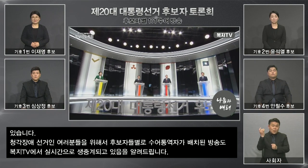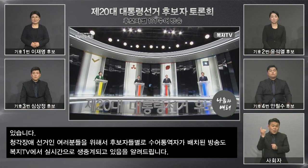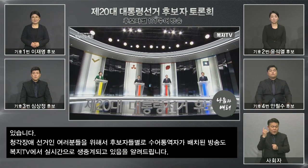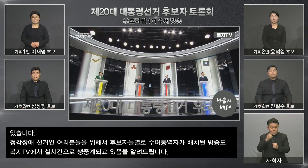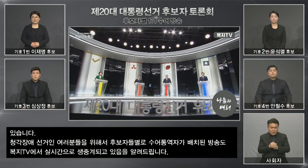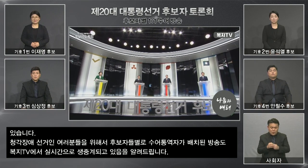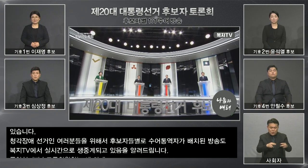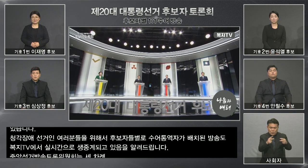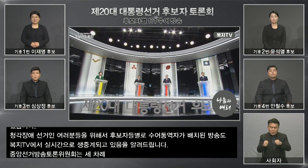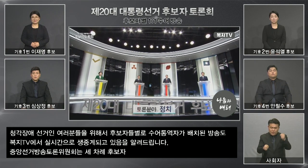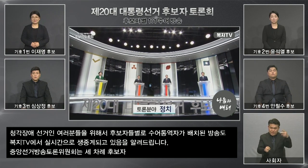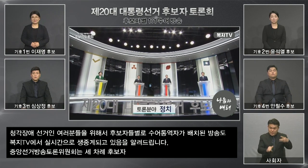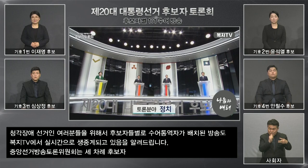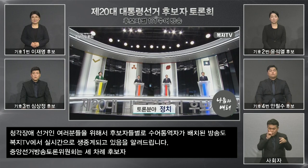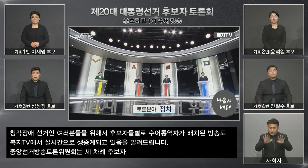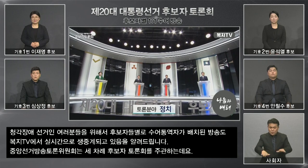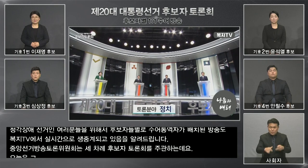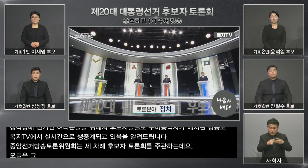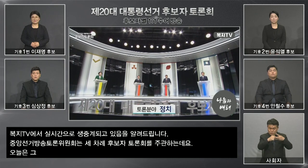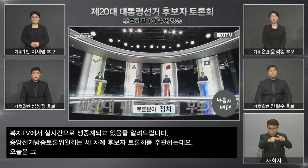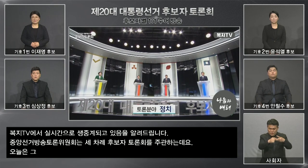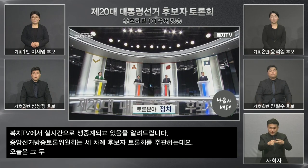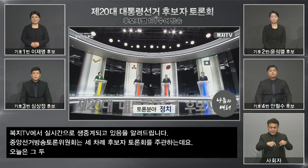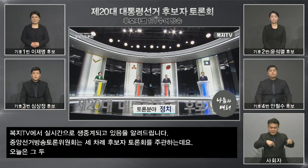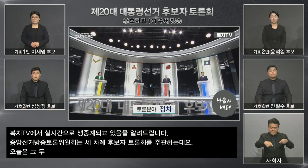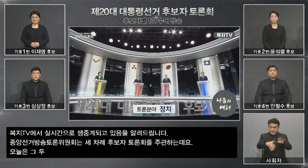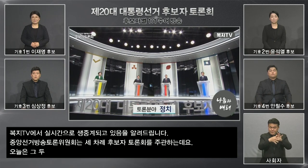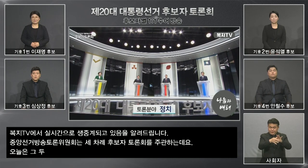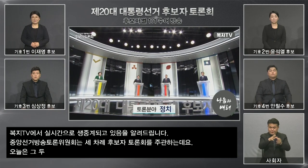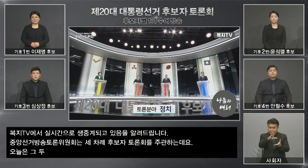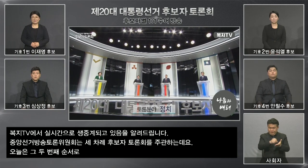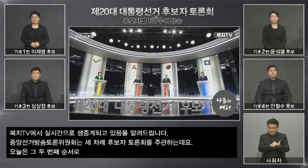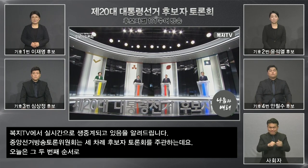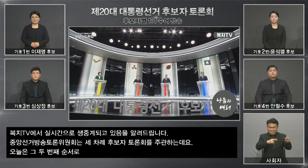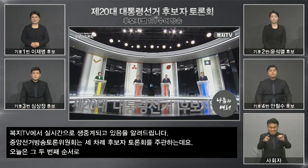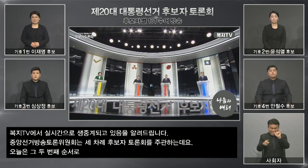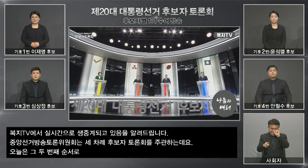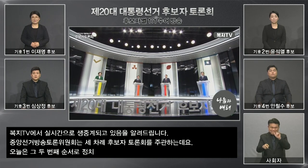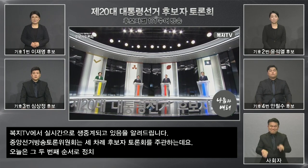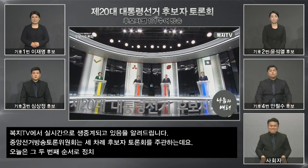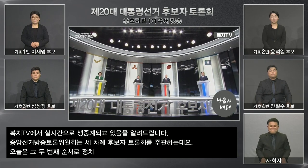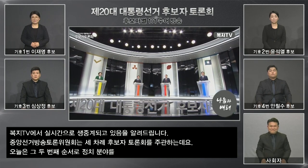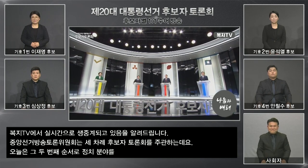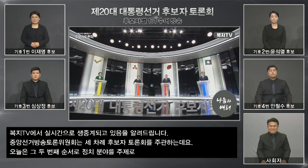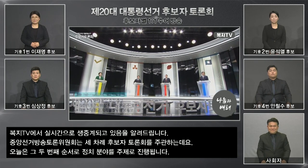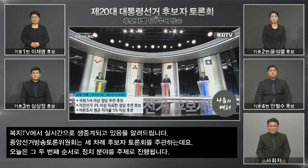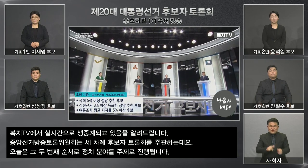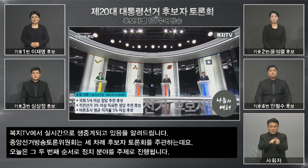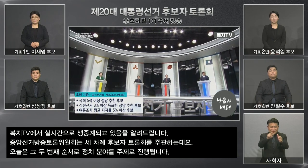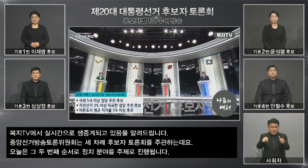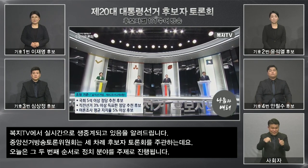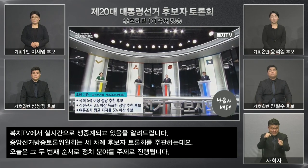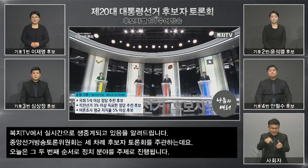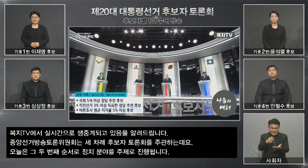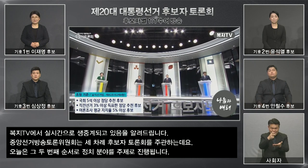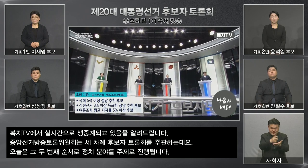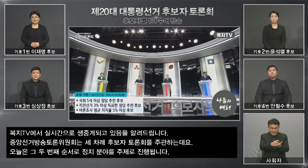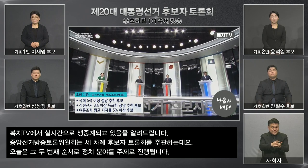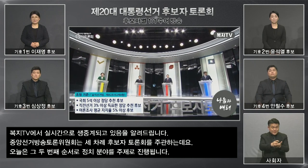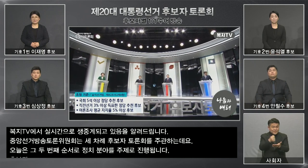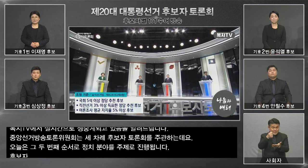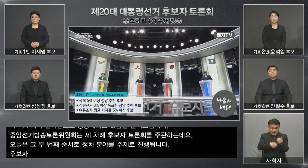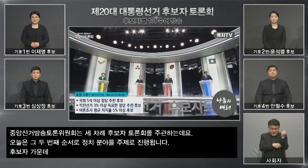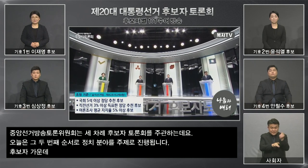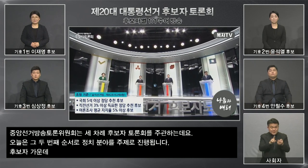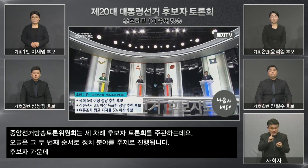주관하는데요. 오늘은 그 두 번째 순서로 정치 분야를 주제로 진행됩니다. 후보자 가운데 법이 정한 기준에 대해서